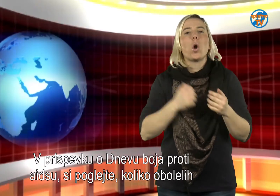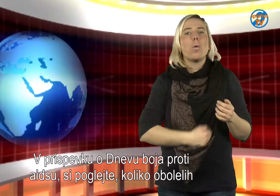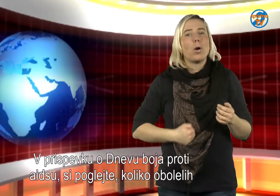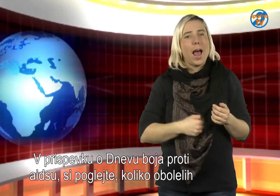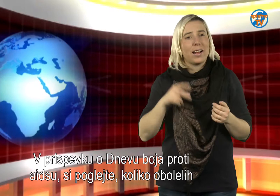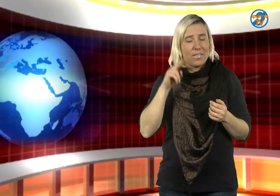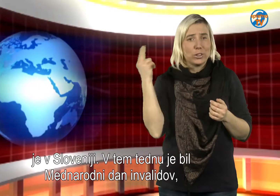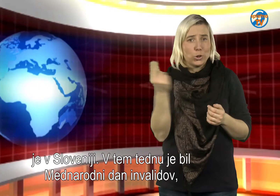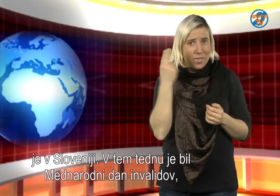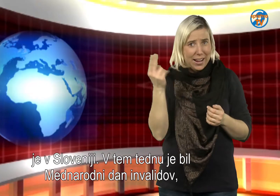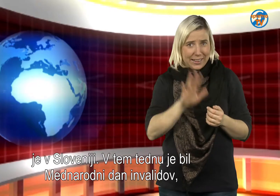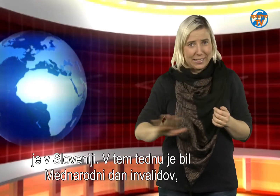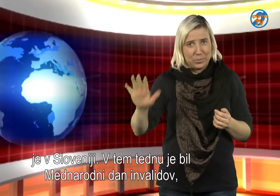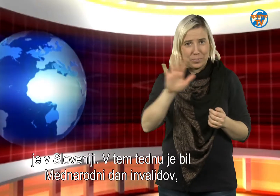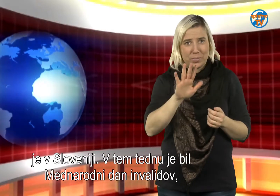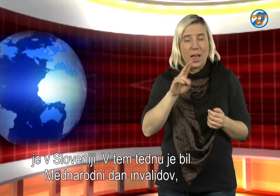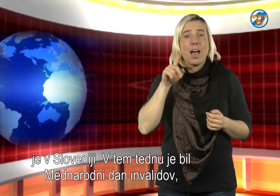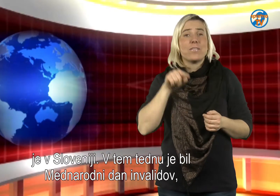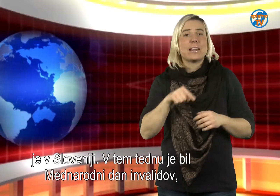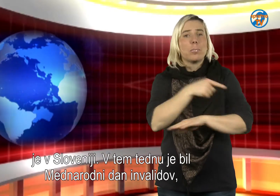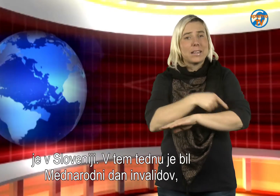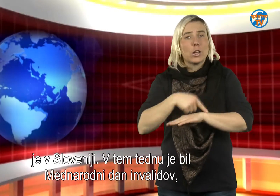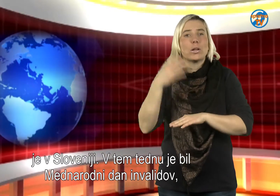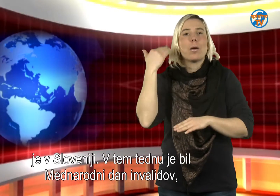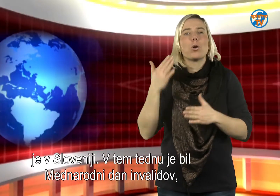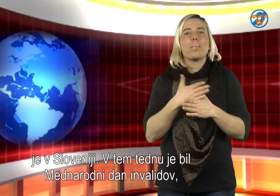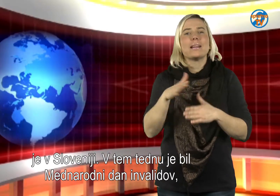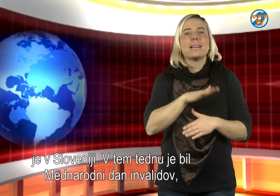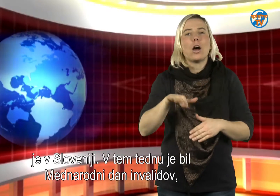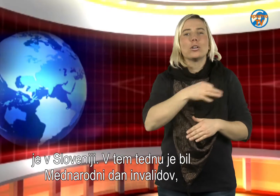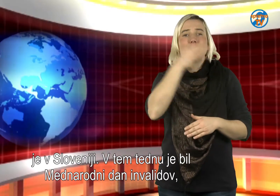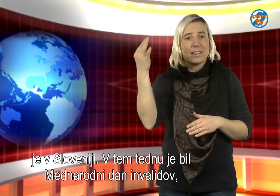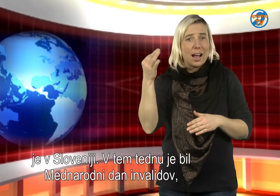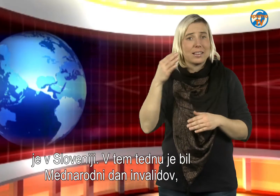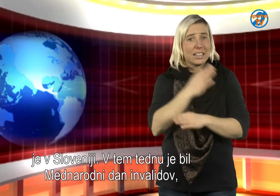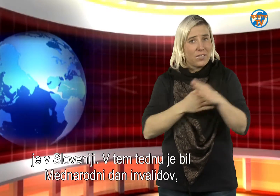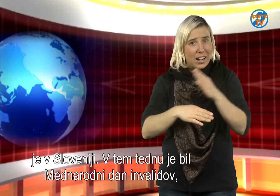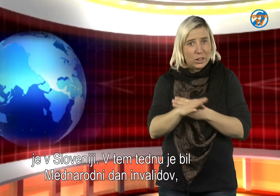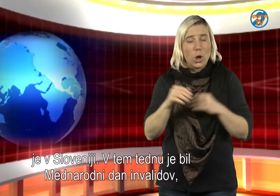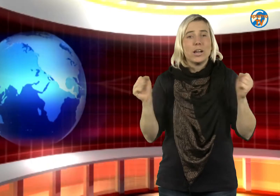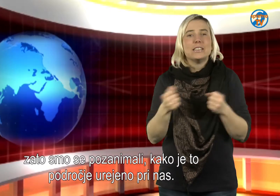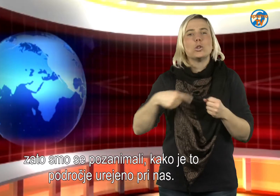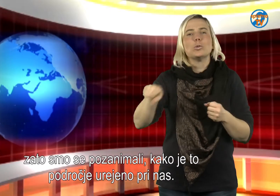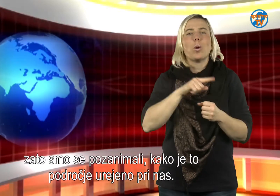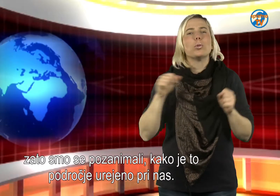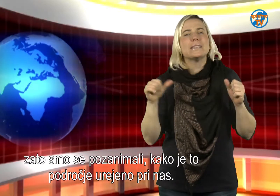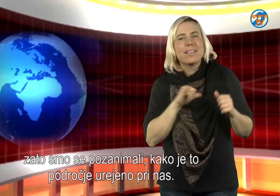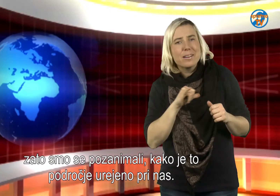v Sloveniji. V tem tednu je bil Mednarodni dan invalidov, zato smo se pozanimali, kako